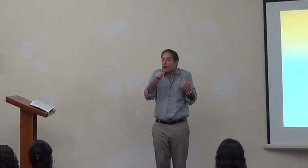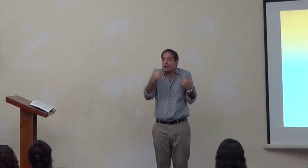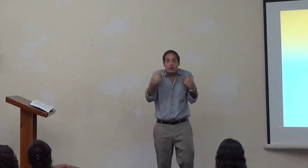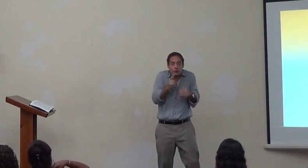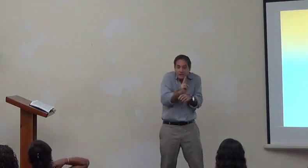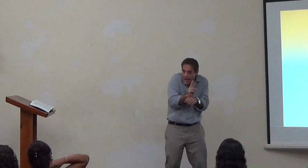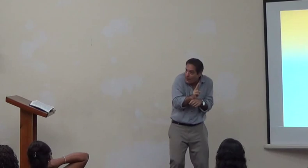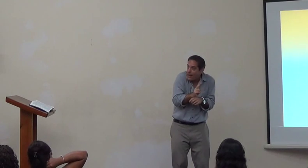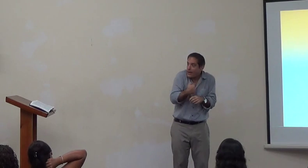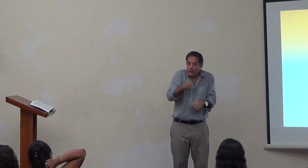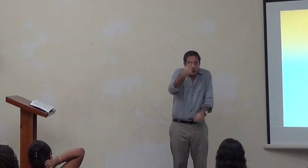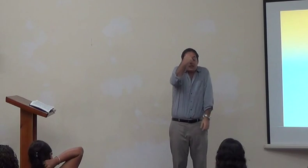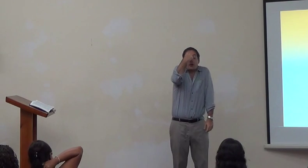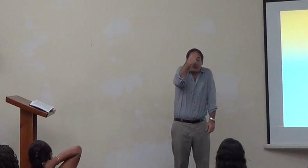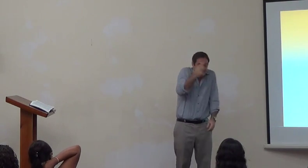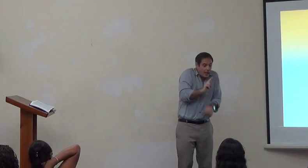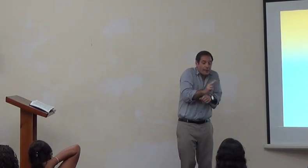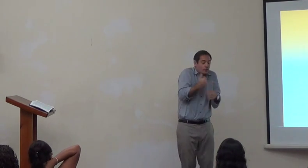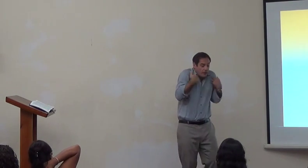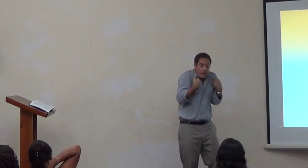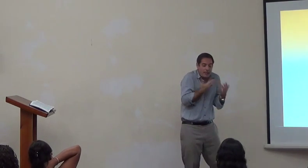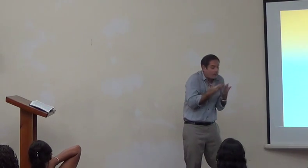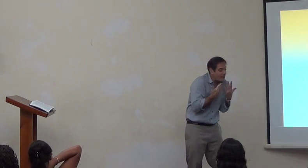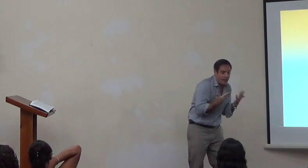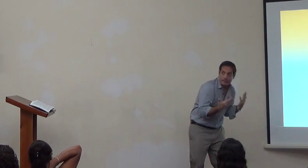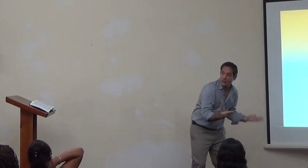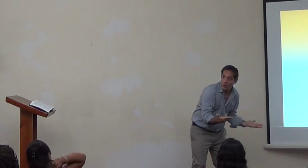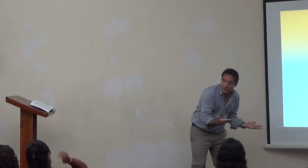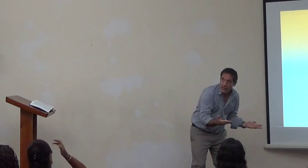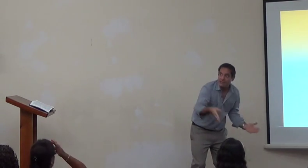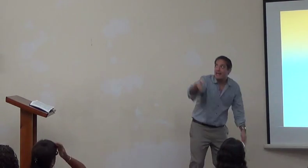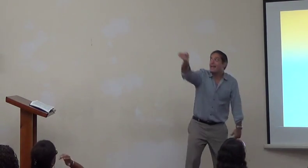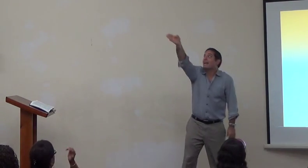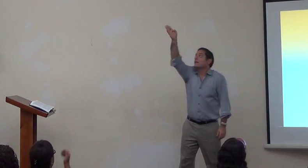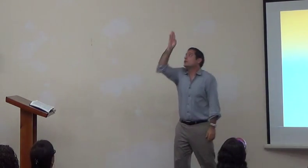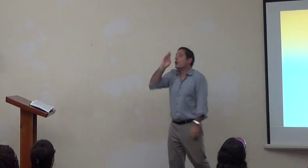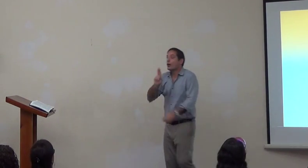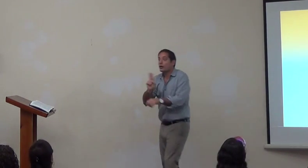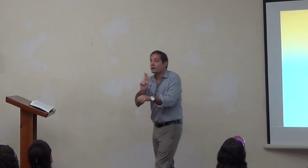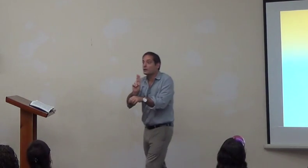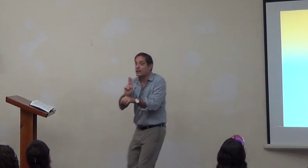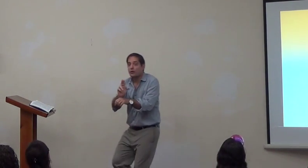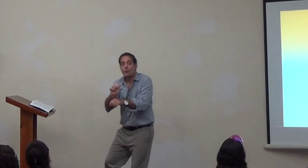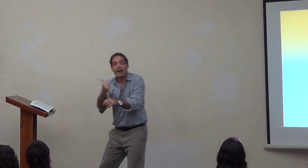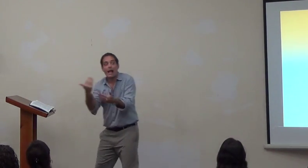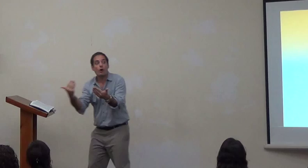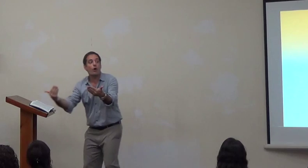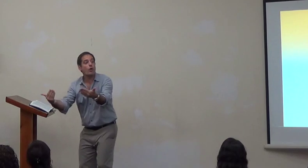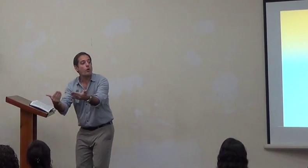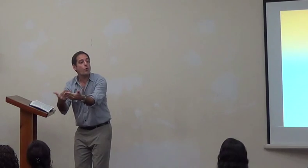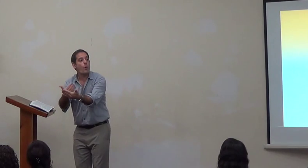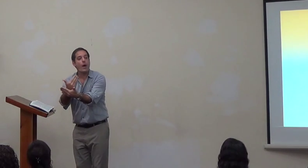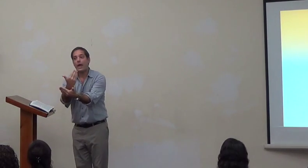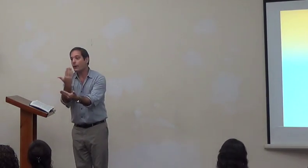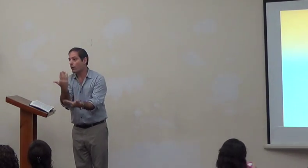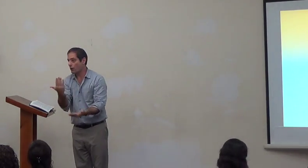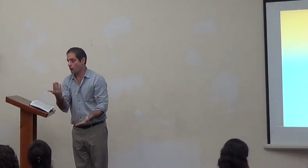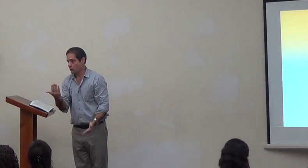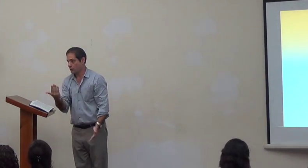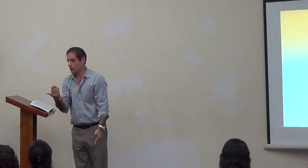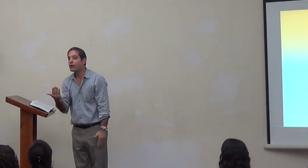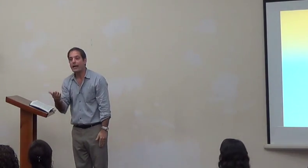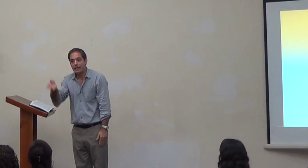Lo que yo tenía, lo que yo usaba, lo que yo pensaba que usaba para mí, para mis cosas, Dios lo está usando para algo